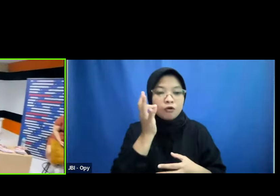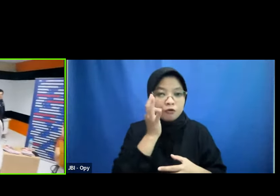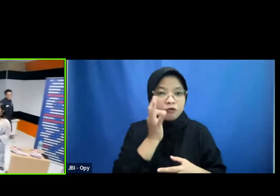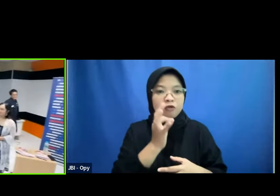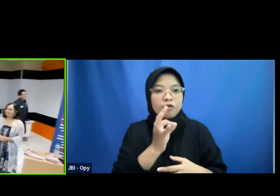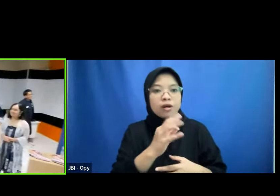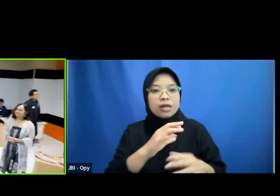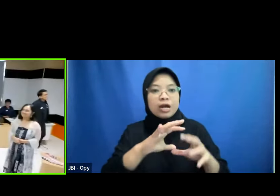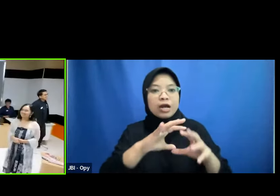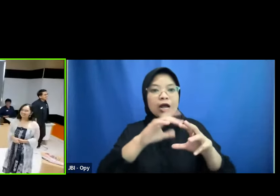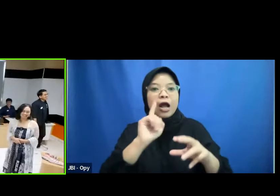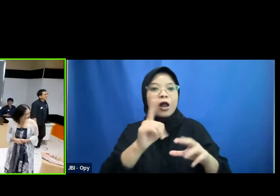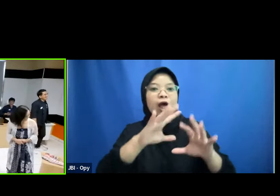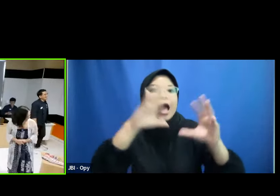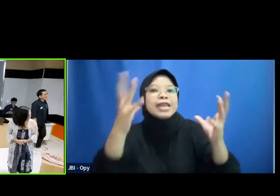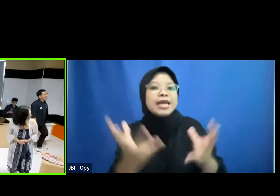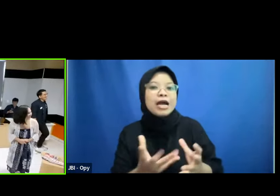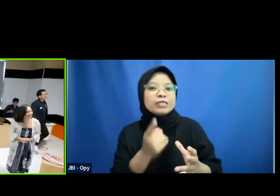lihat hadiah